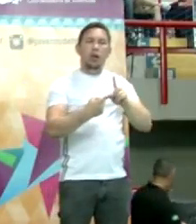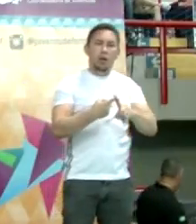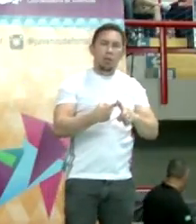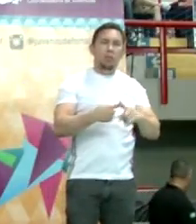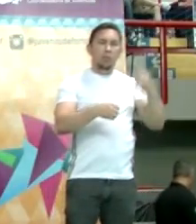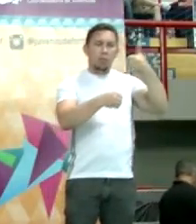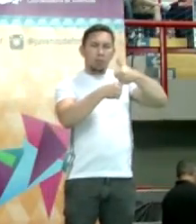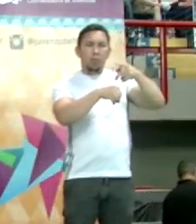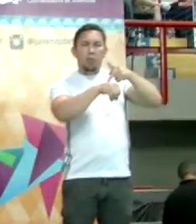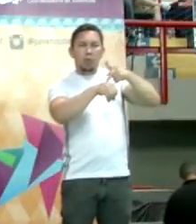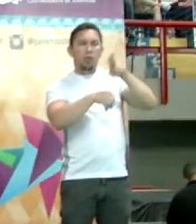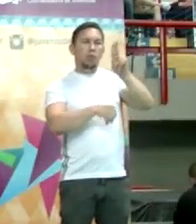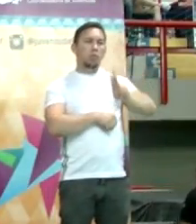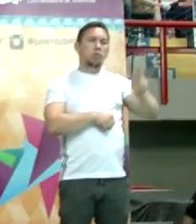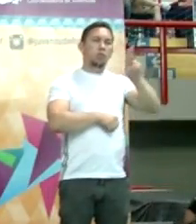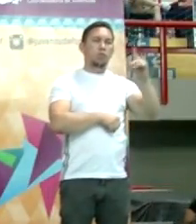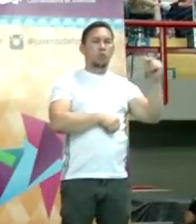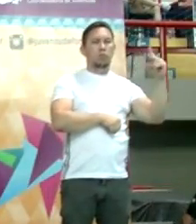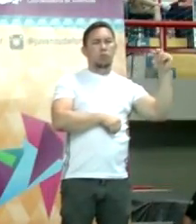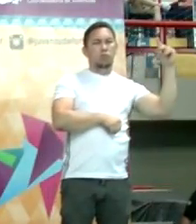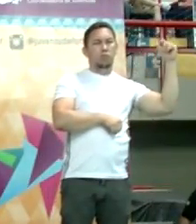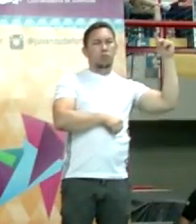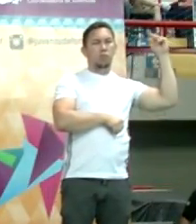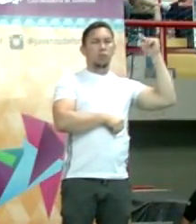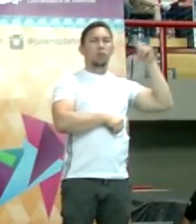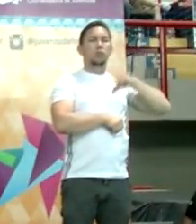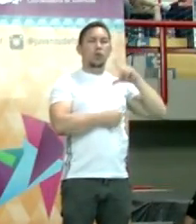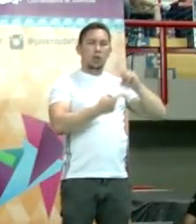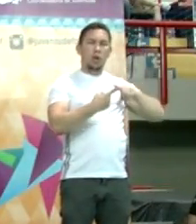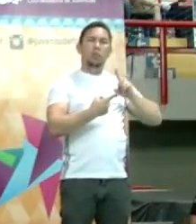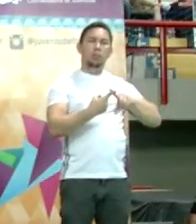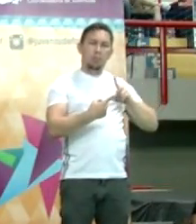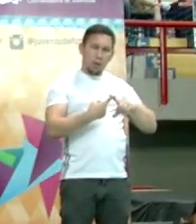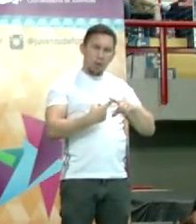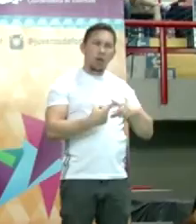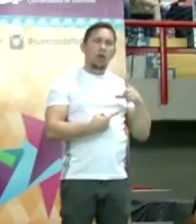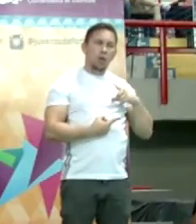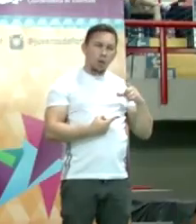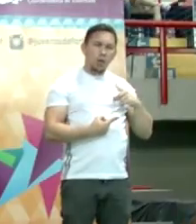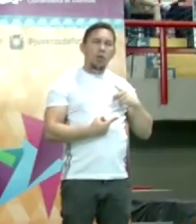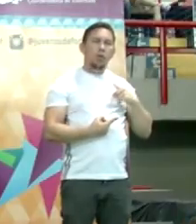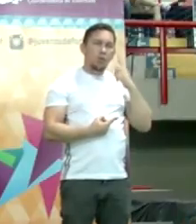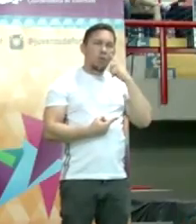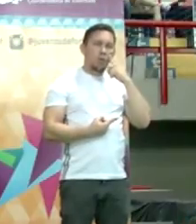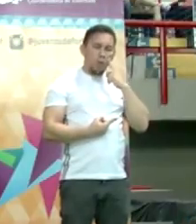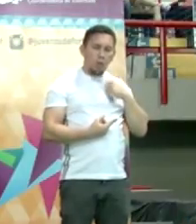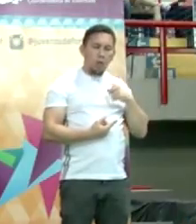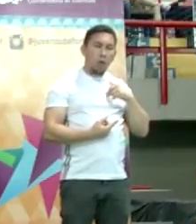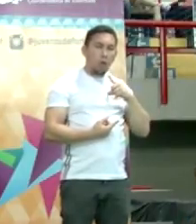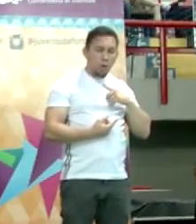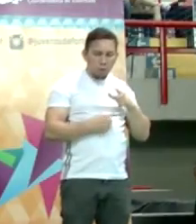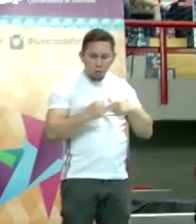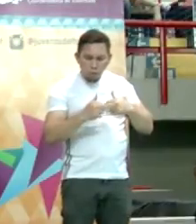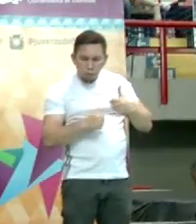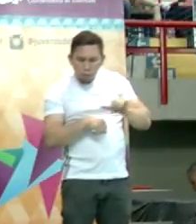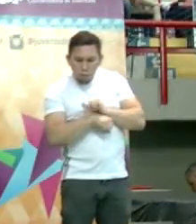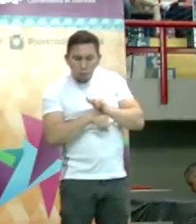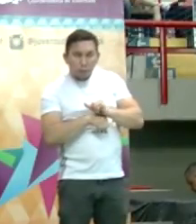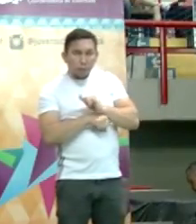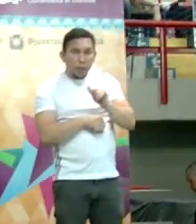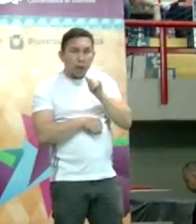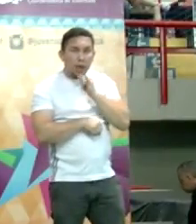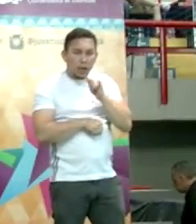pode ser usado no passado até como arma. Eles jogavam petróleo no mar